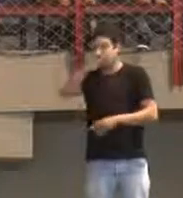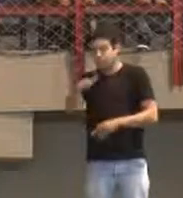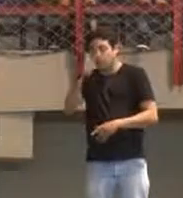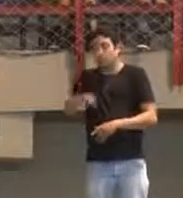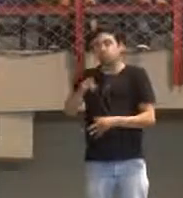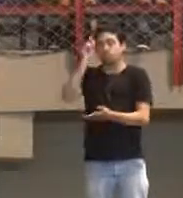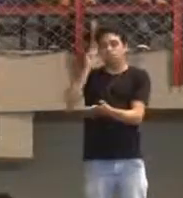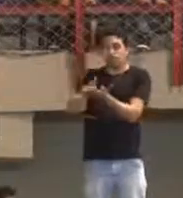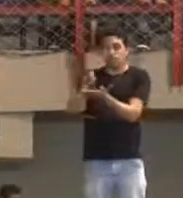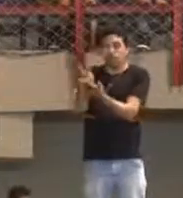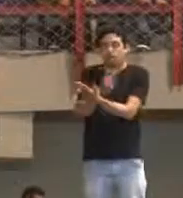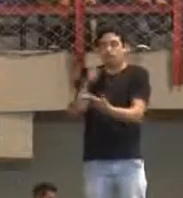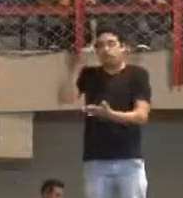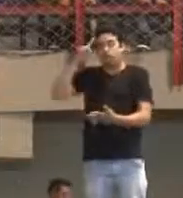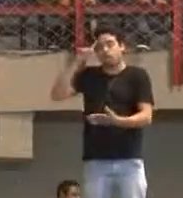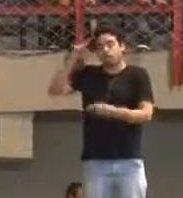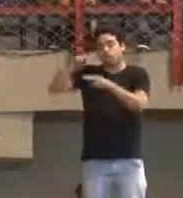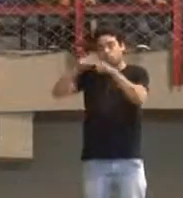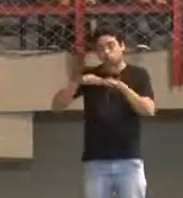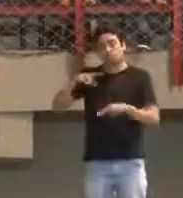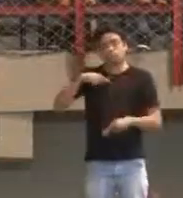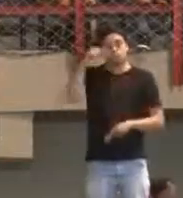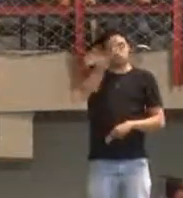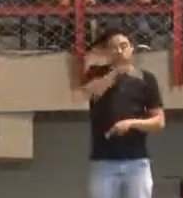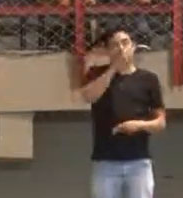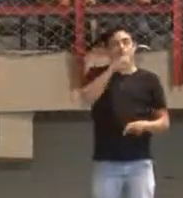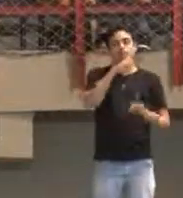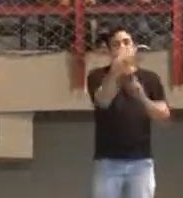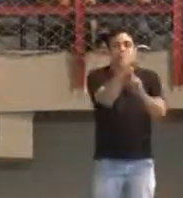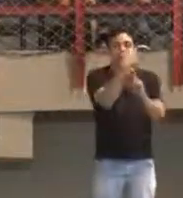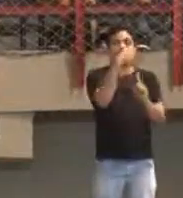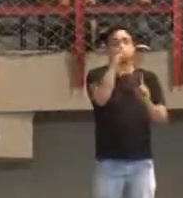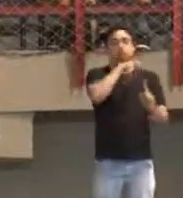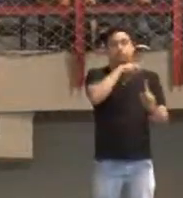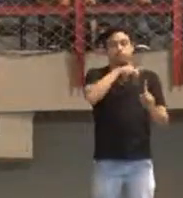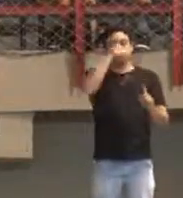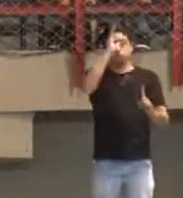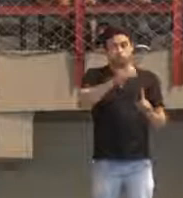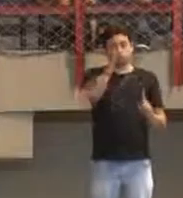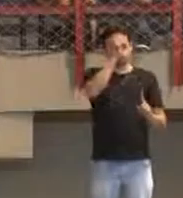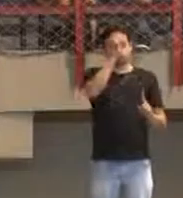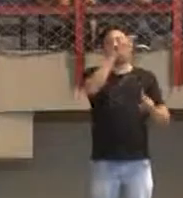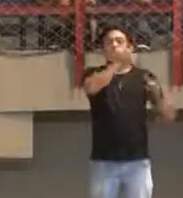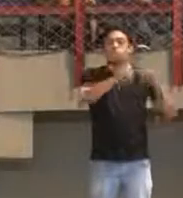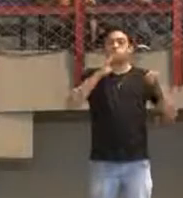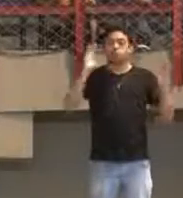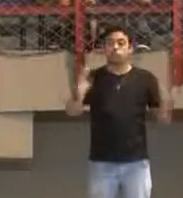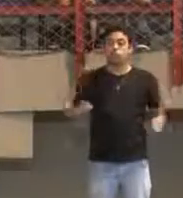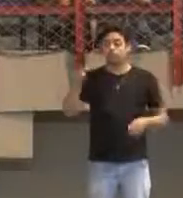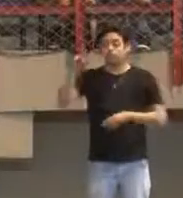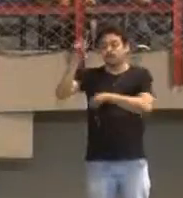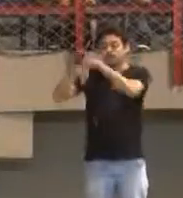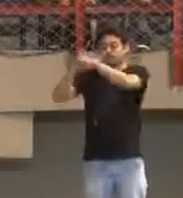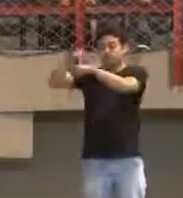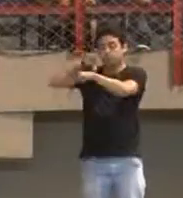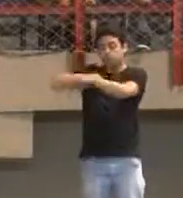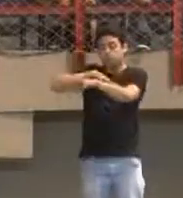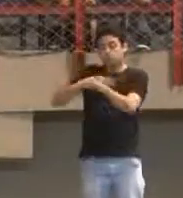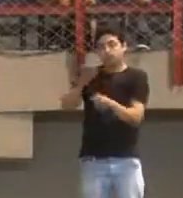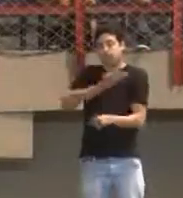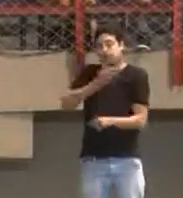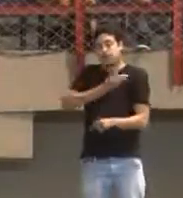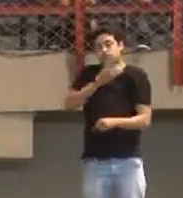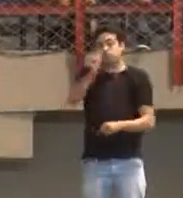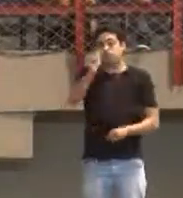houve poesia parnasiana, Olavo Bilac. Mas em Portugal, Antero de Quental, amigo do Eça de